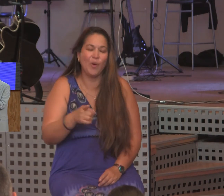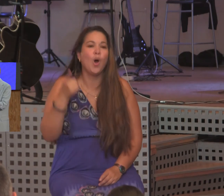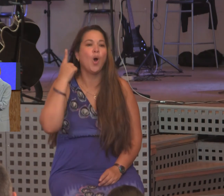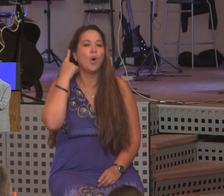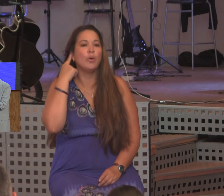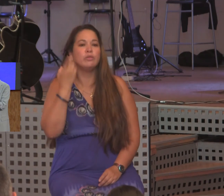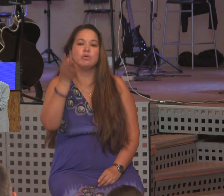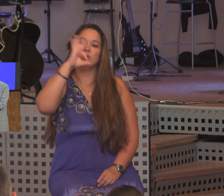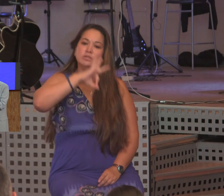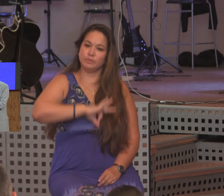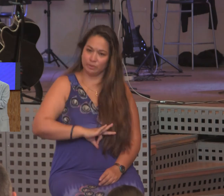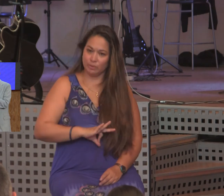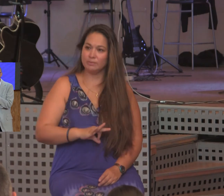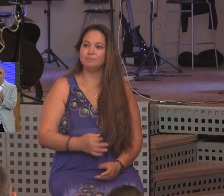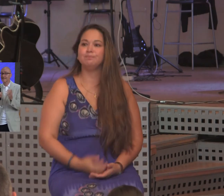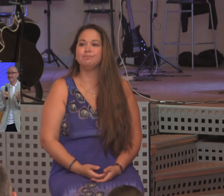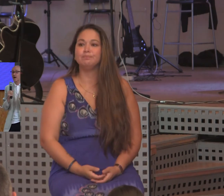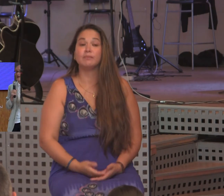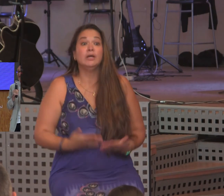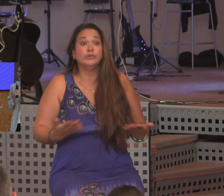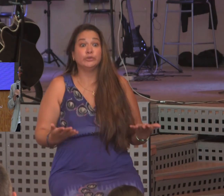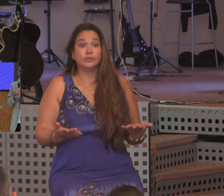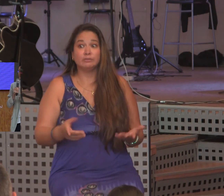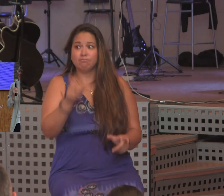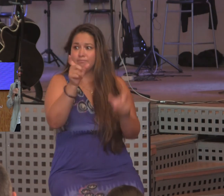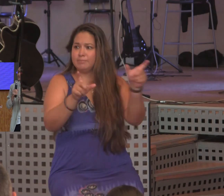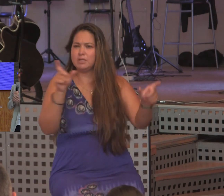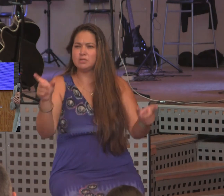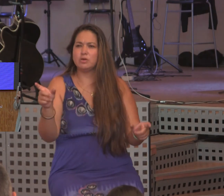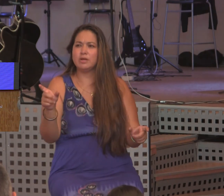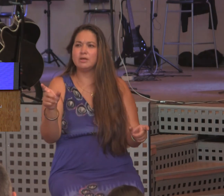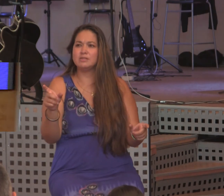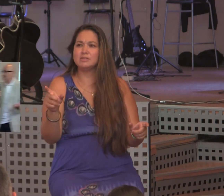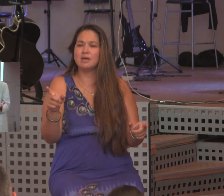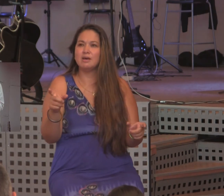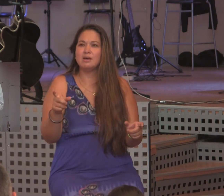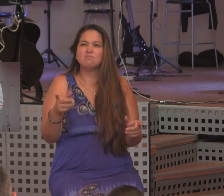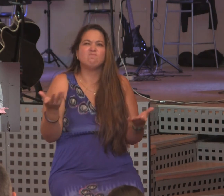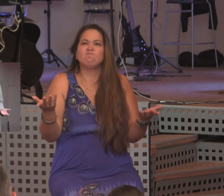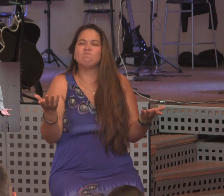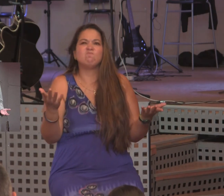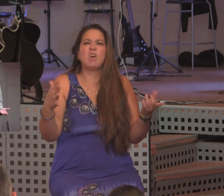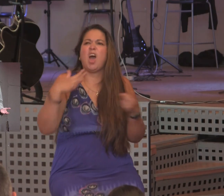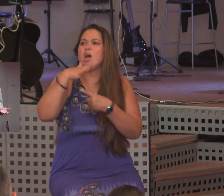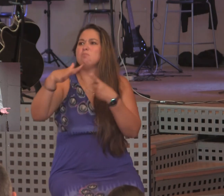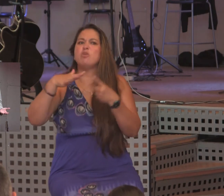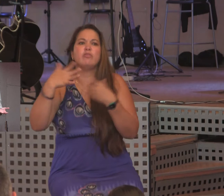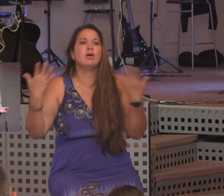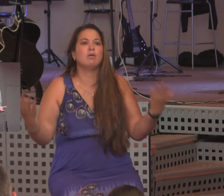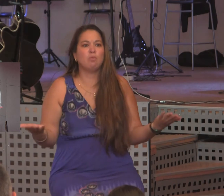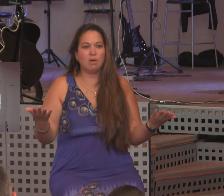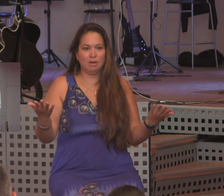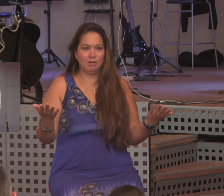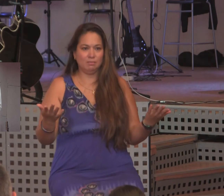que les faltaba a ellos. ¿En qué onda estaban? Estaban en la onda natural. Y decía, ¿pero qué nos estás